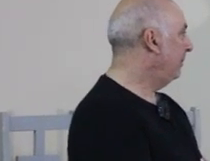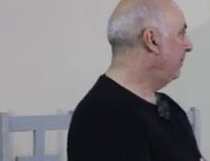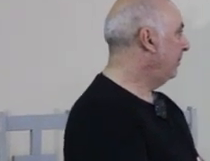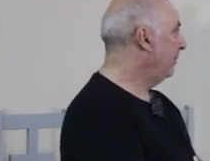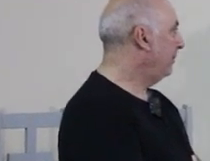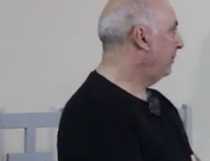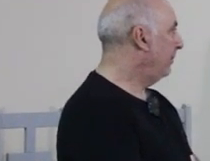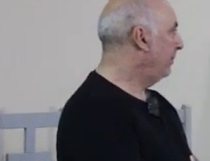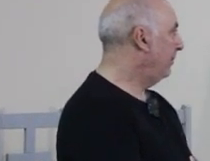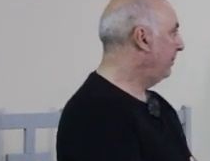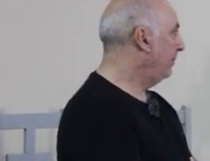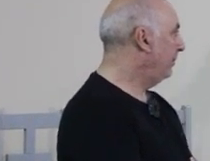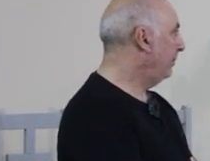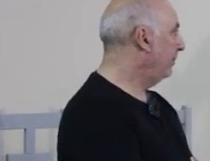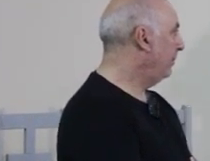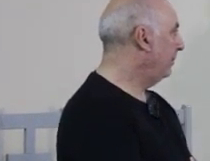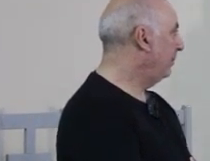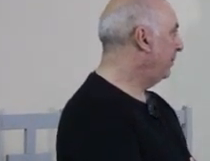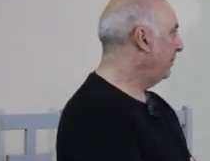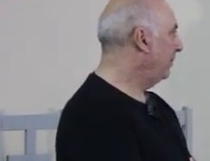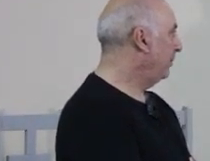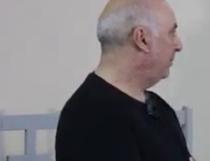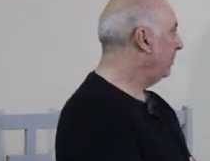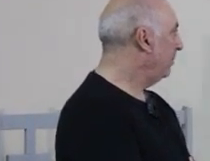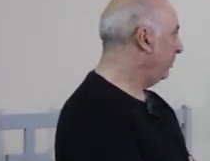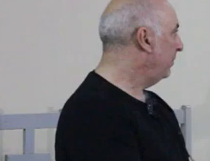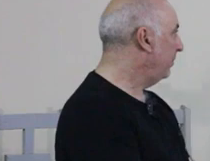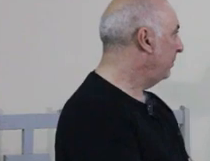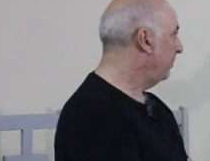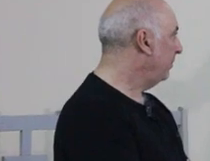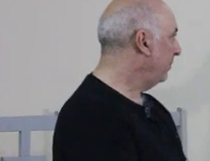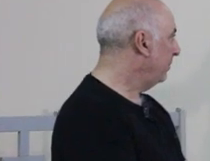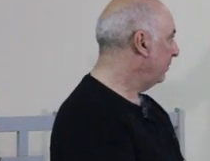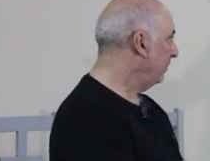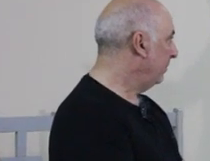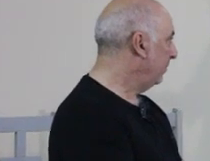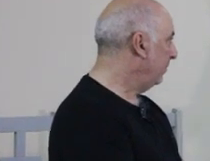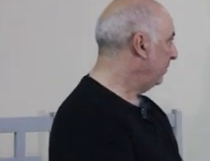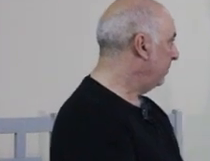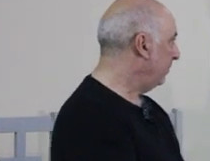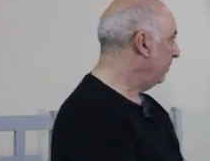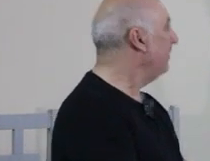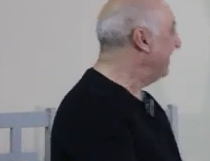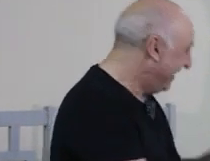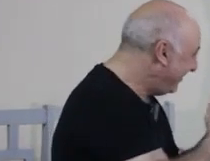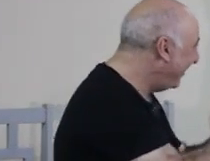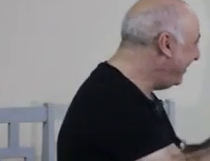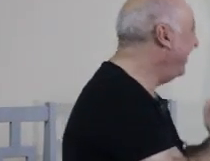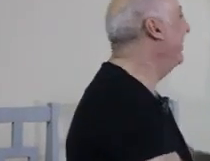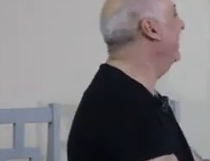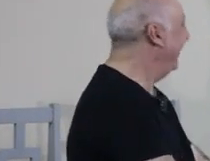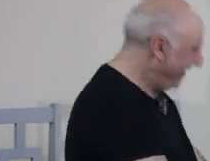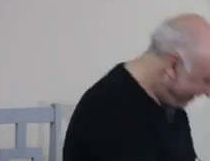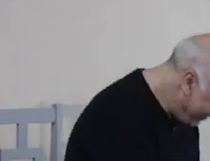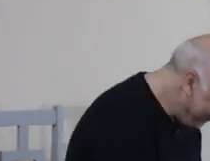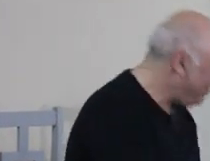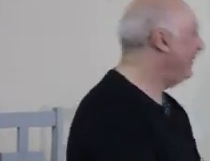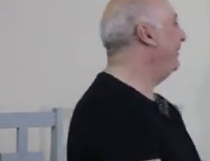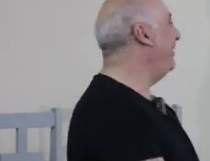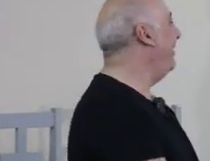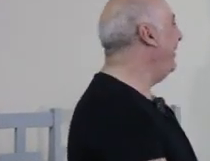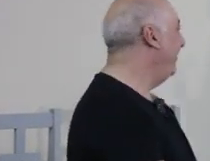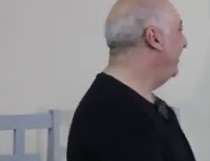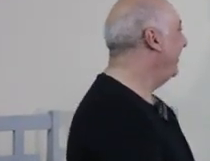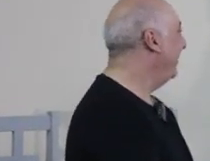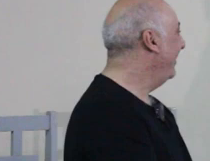projeto que foi realizado aqui, num trabalho de equipe, que o nosso amigo Toshikazu Masegawa, que te mandou um abraço aqui. Toshi mandou um abraço,